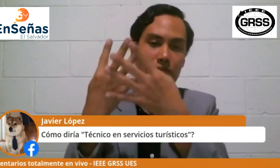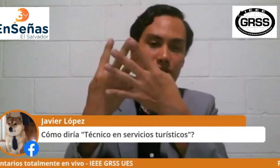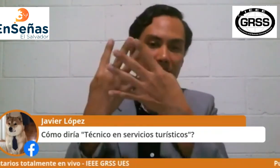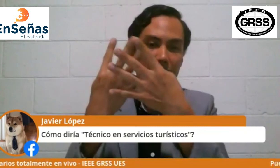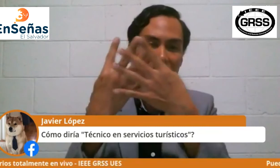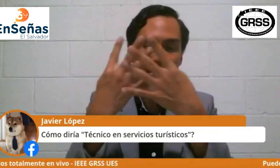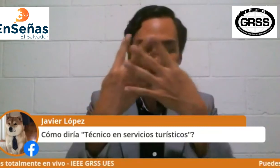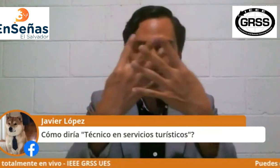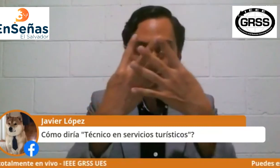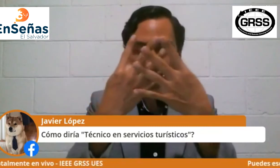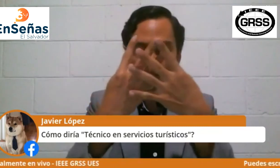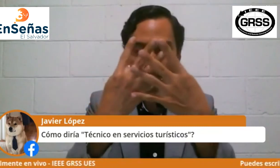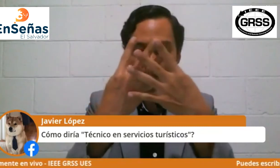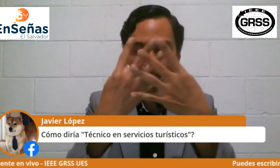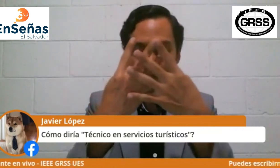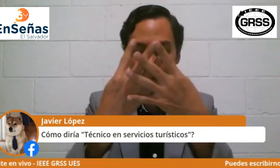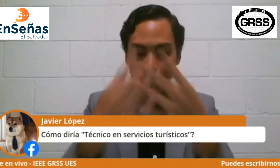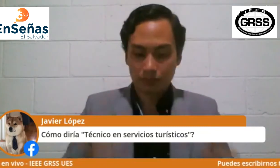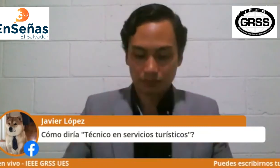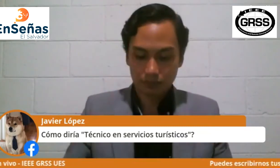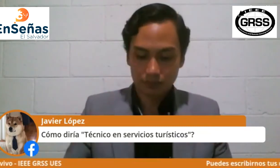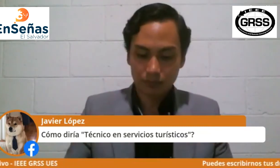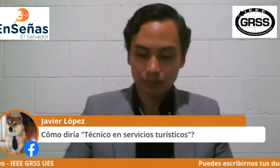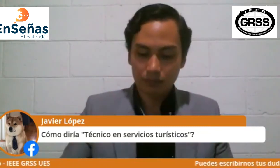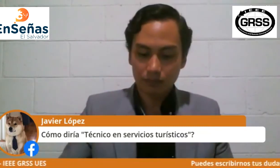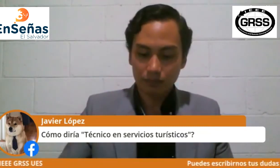cuadriculado. Matemática.